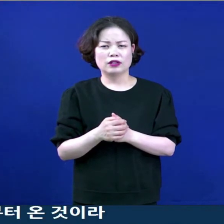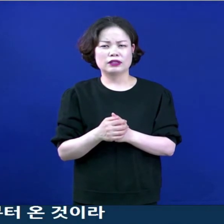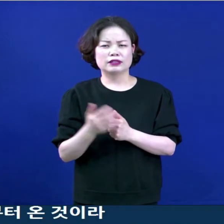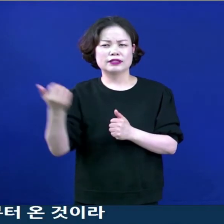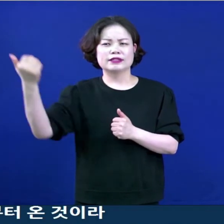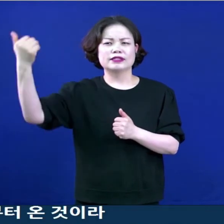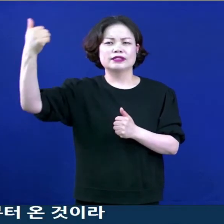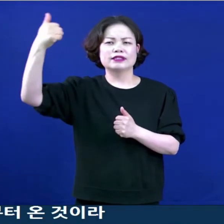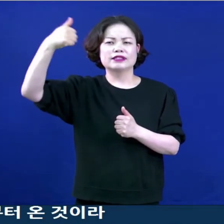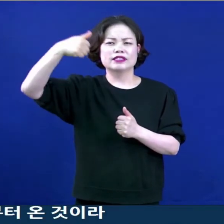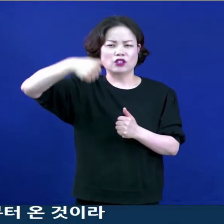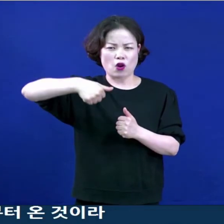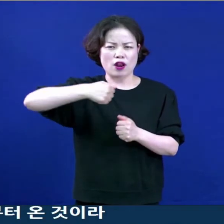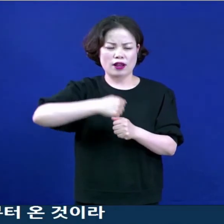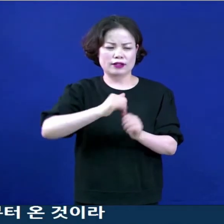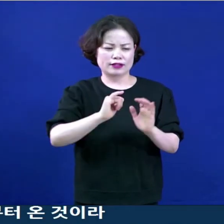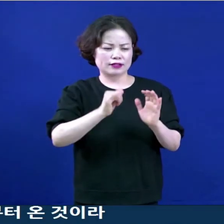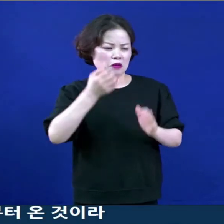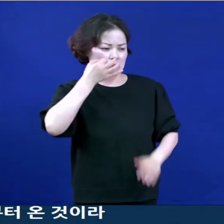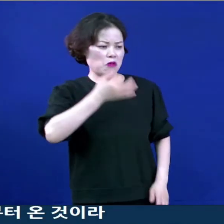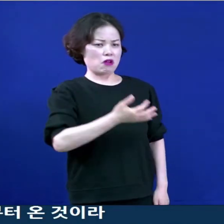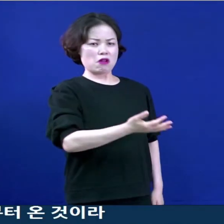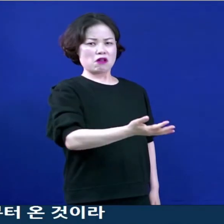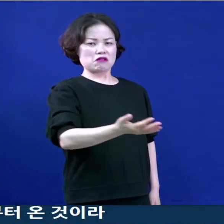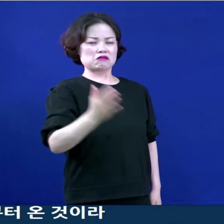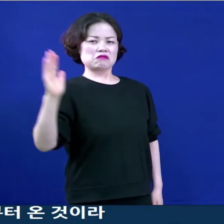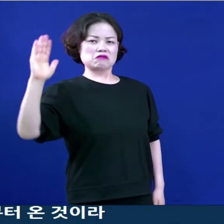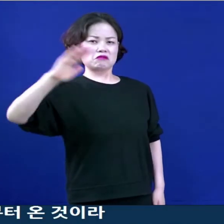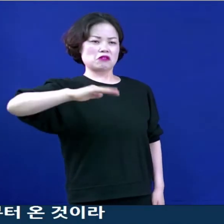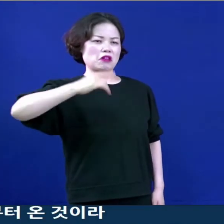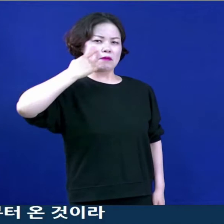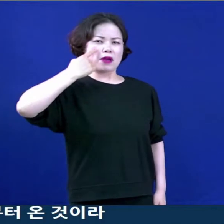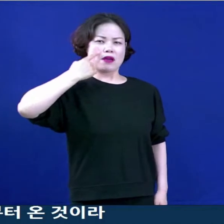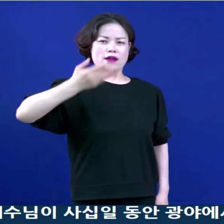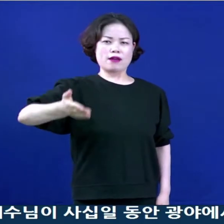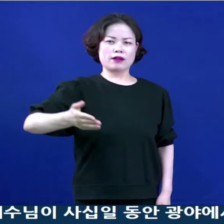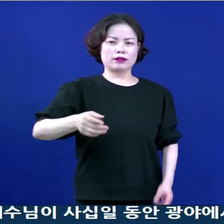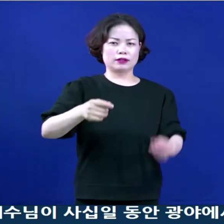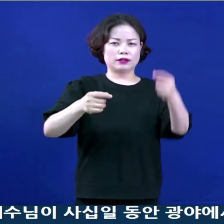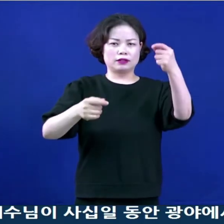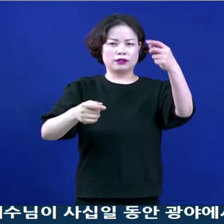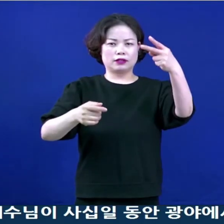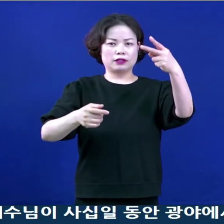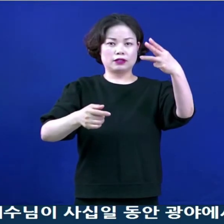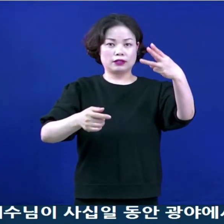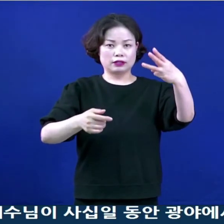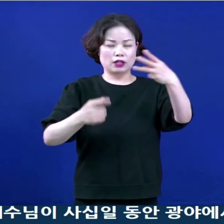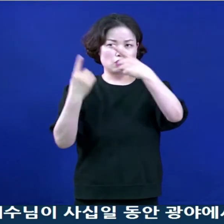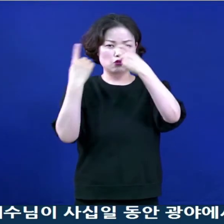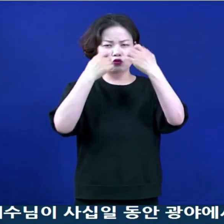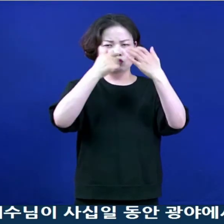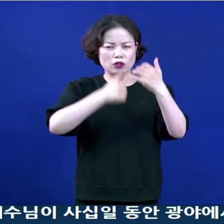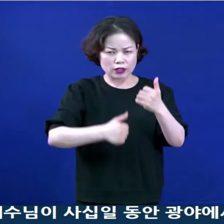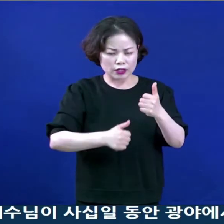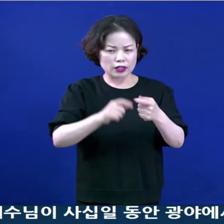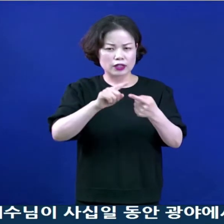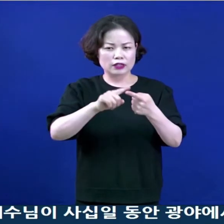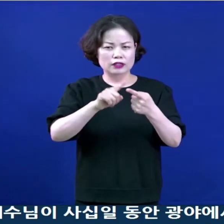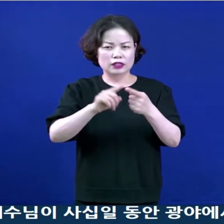절하게 하는 거, 세상을 쫙 보여주고 절하게 하는 거. 이 세 가지 유혹도 이 세